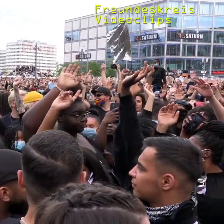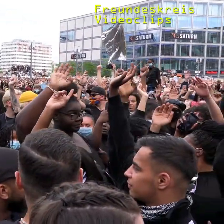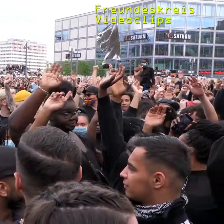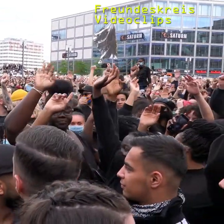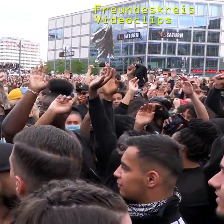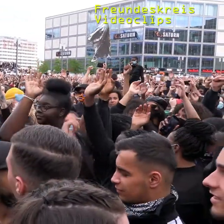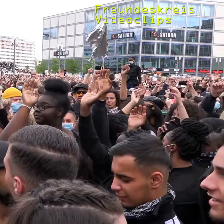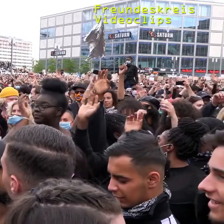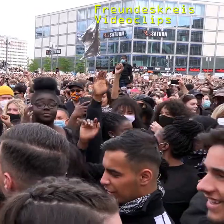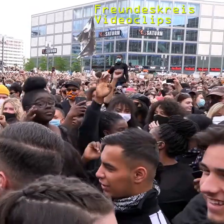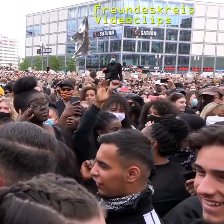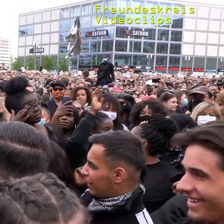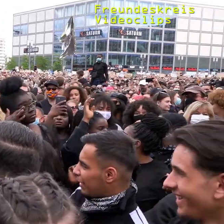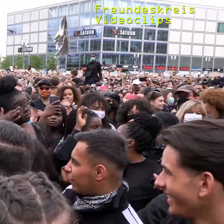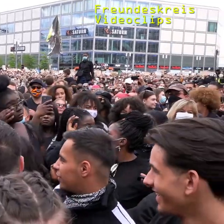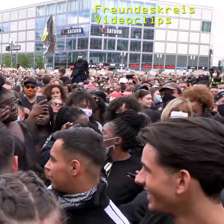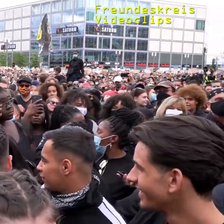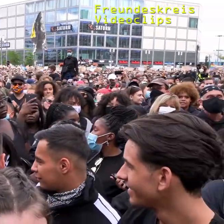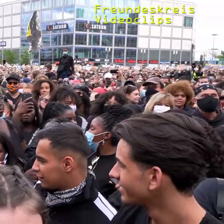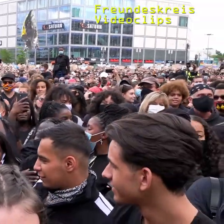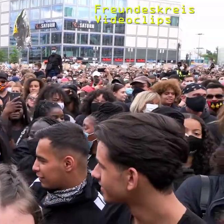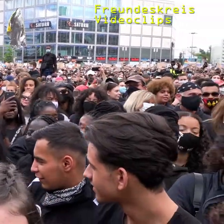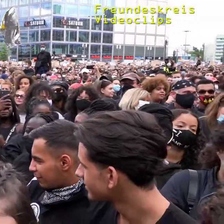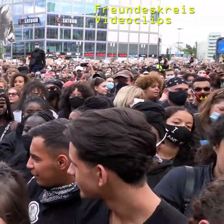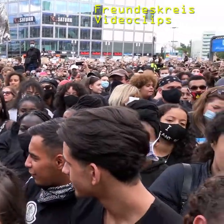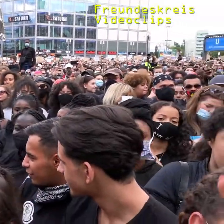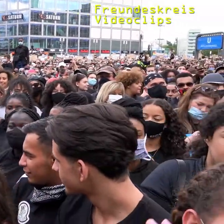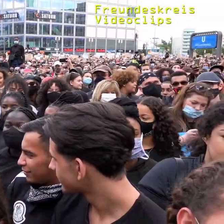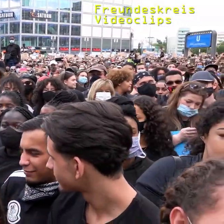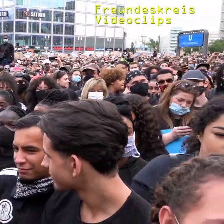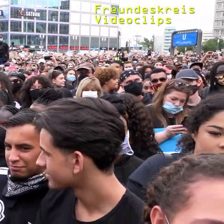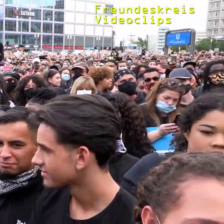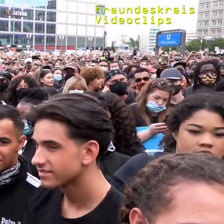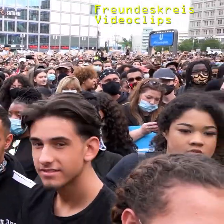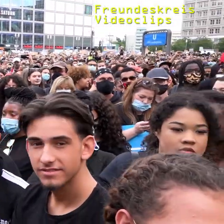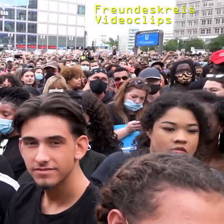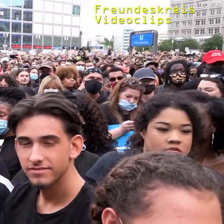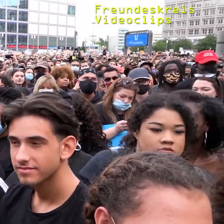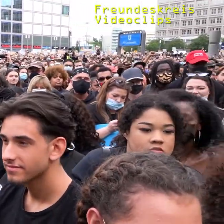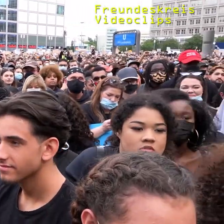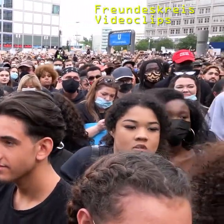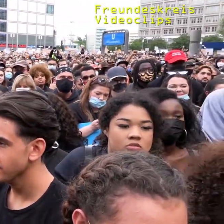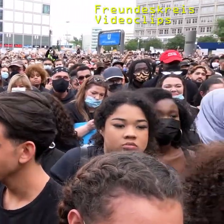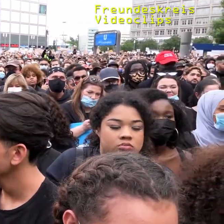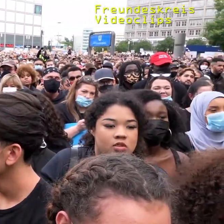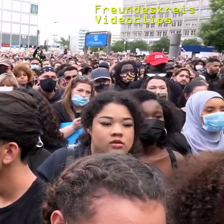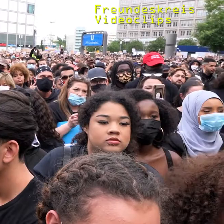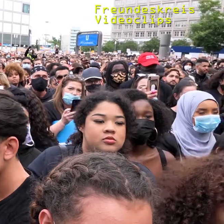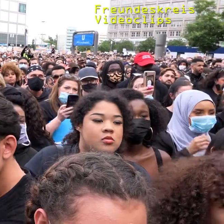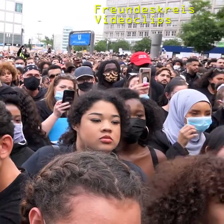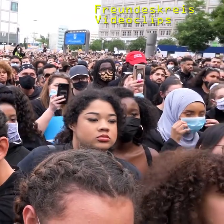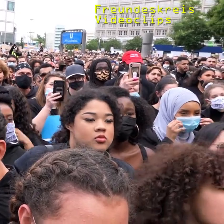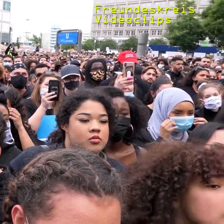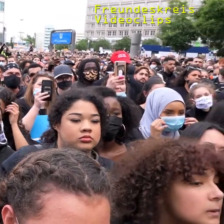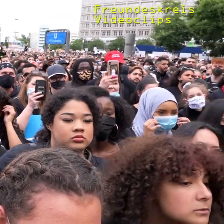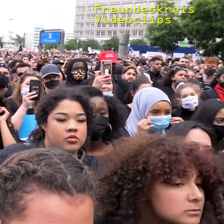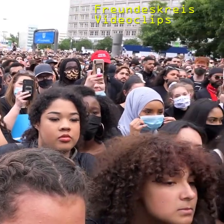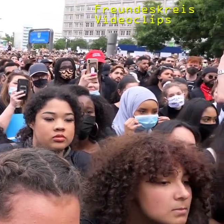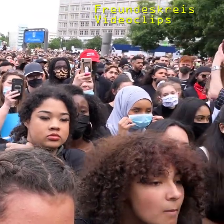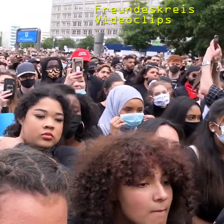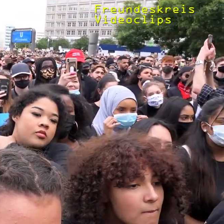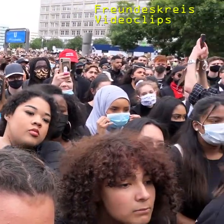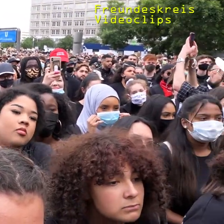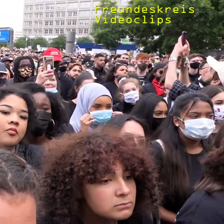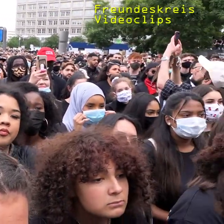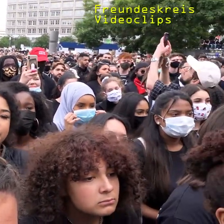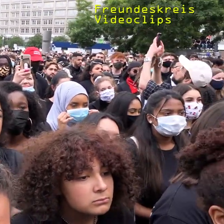Okay, können Sie wieder runternehmen. Zweite Frage. Wie viele von euch würden alles dafür tun, dass eure geliebten